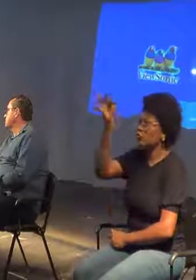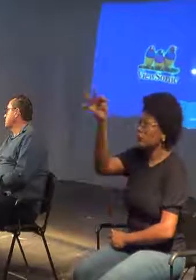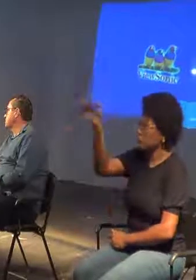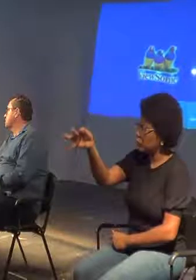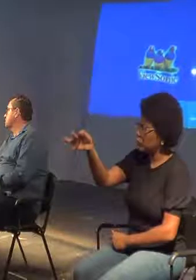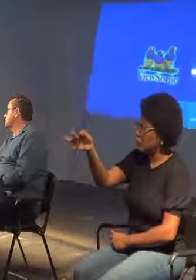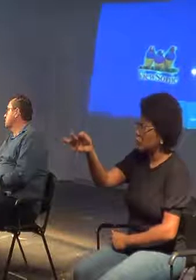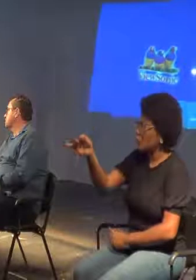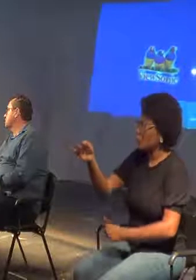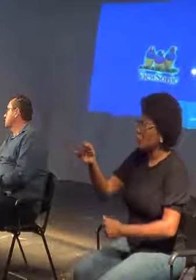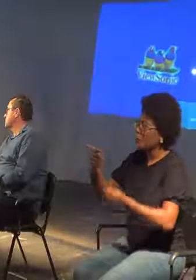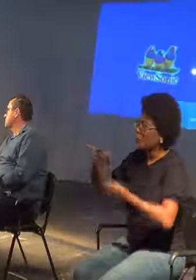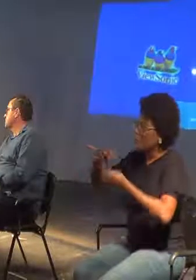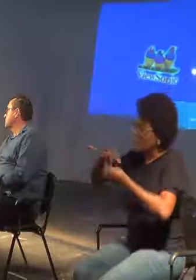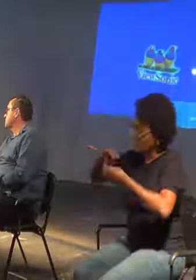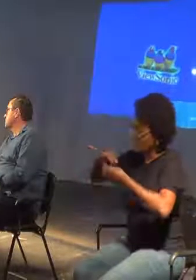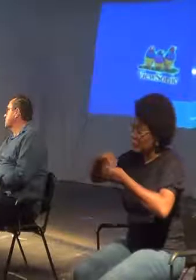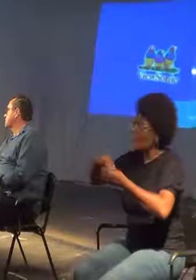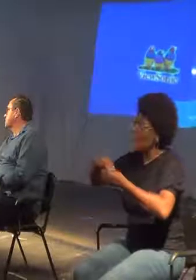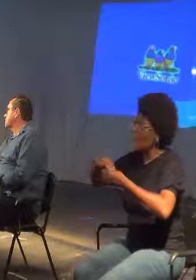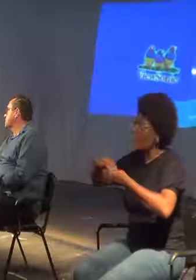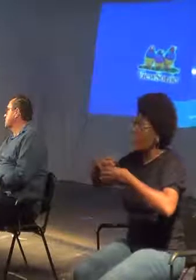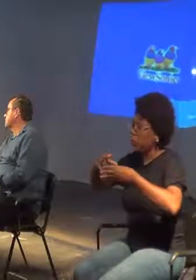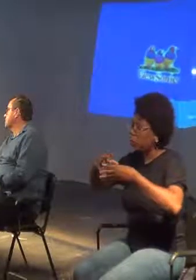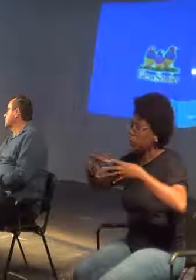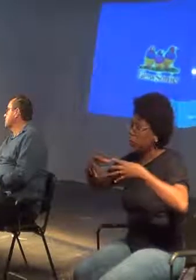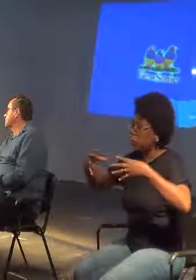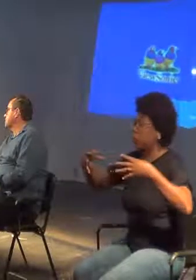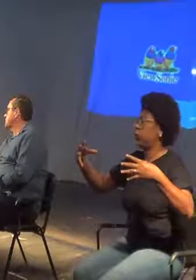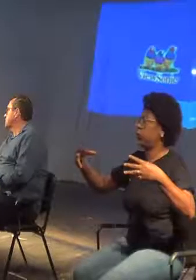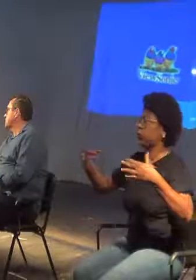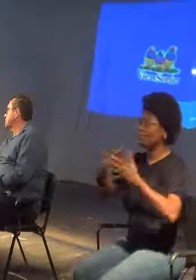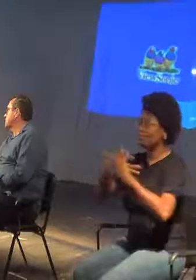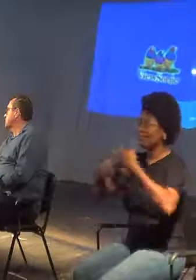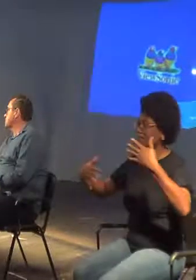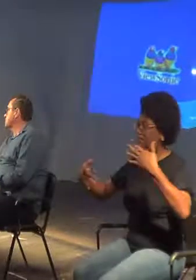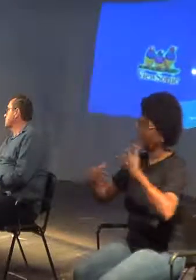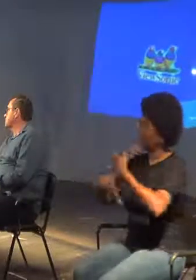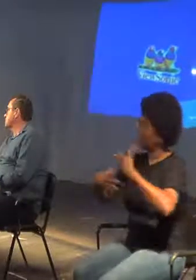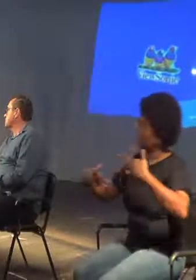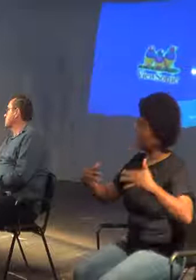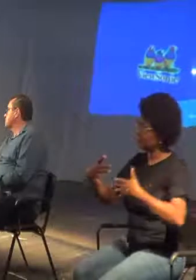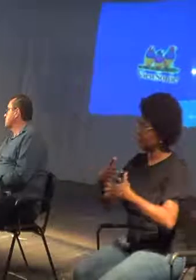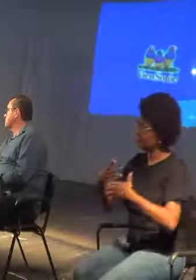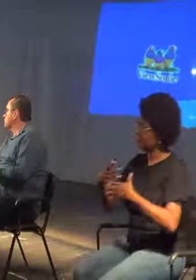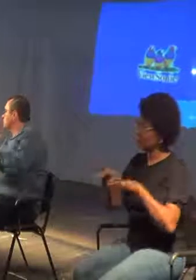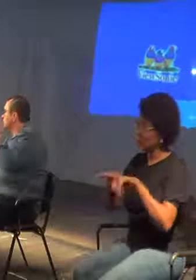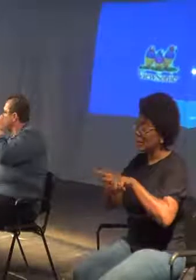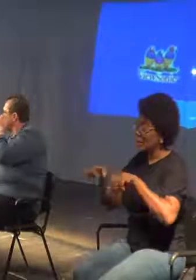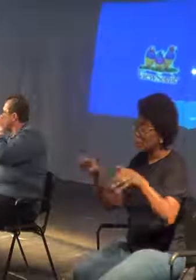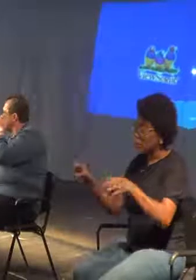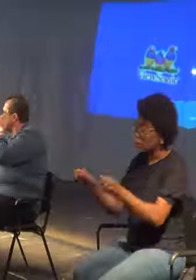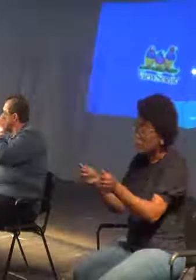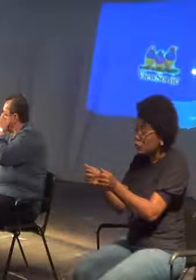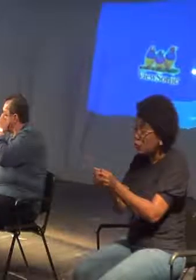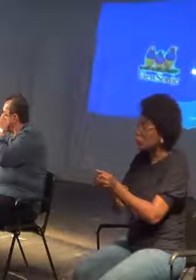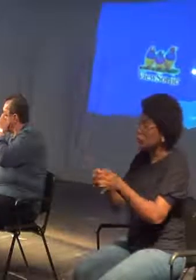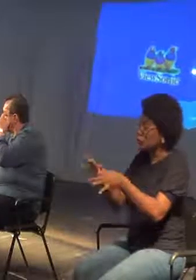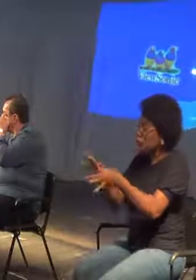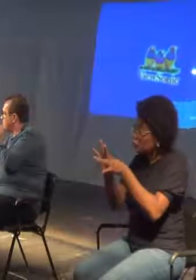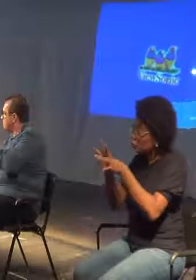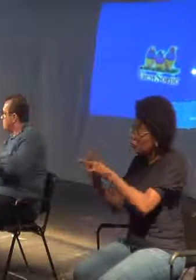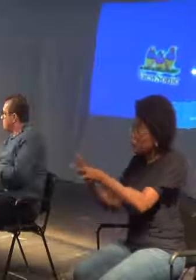mas pensar no rol de municípios e como que esses municípios vão ter que trabalhar juntos no sentido de incorporar